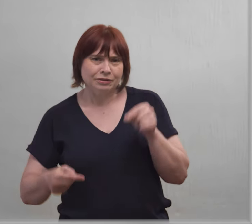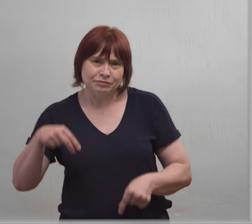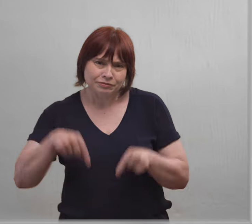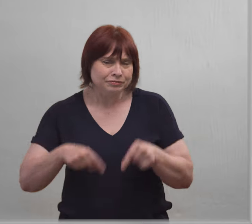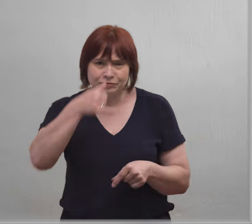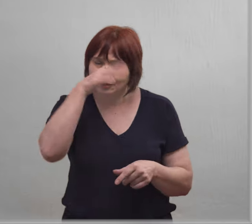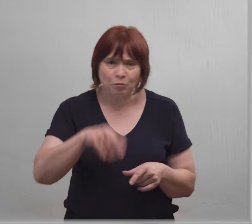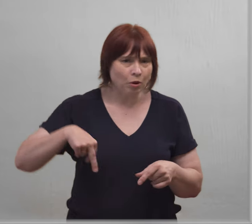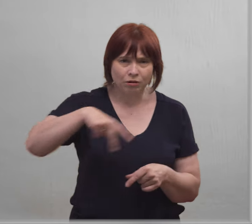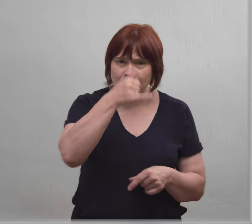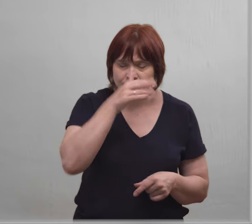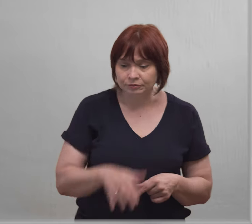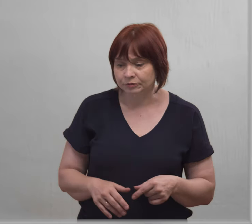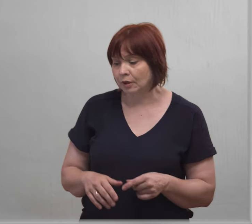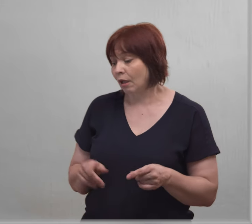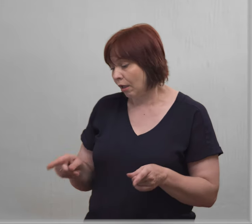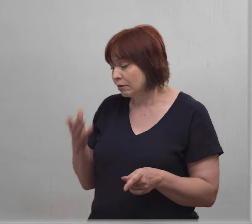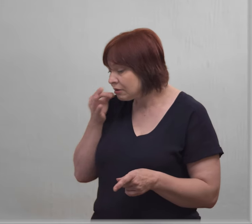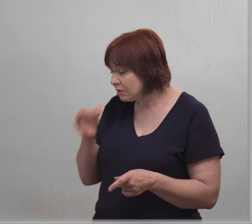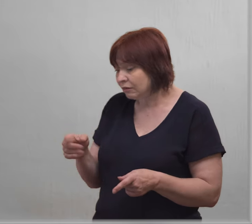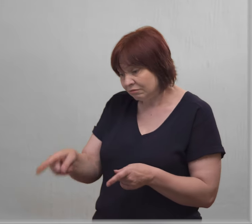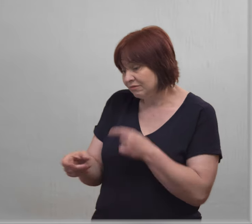он встал и ходил. И написано, что в тот момент